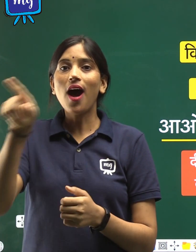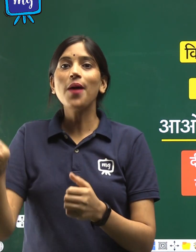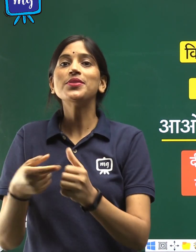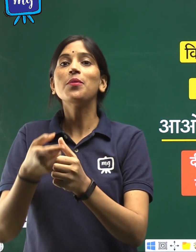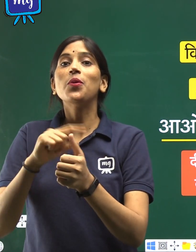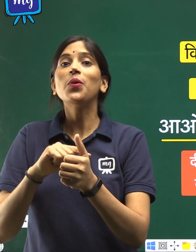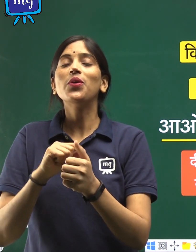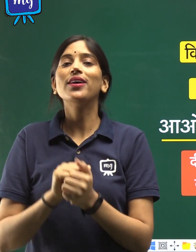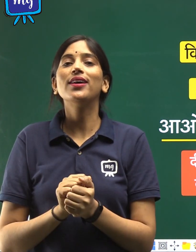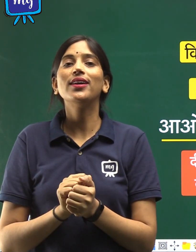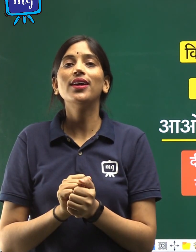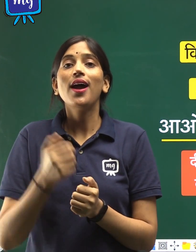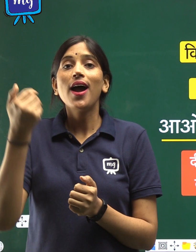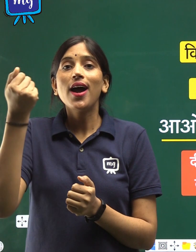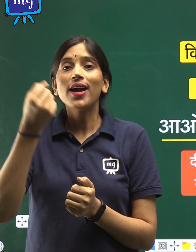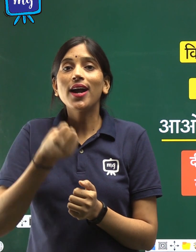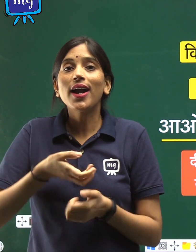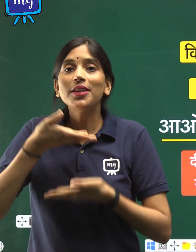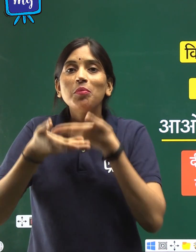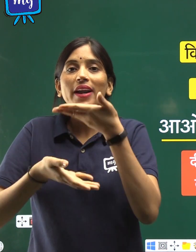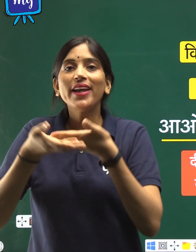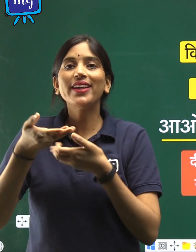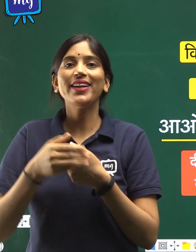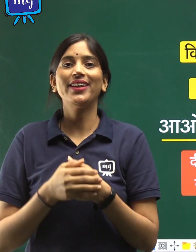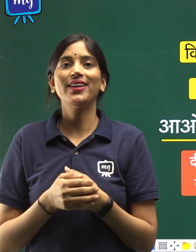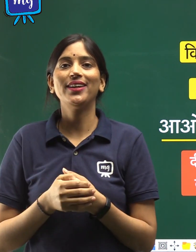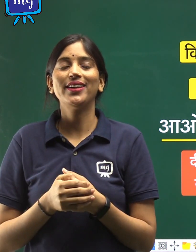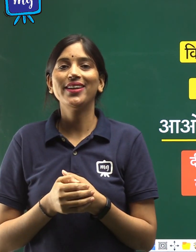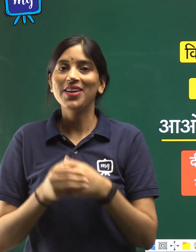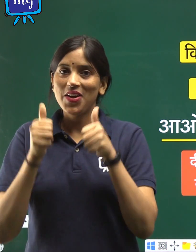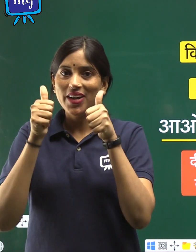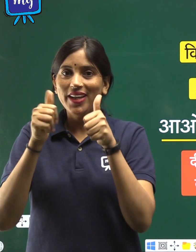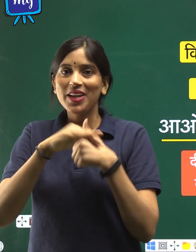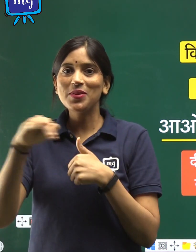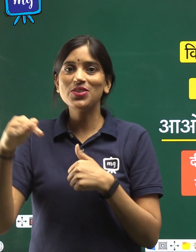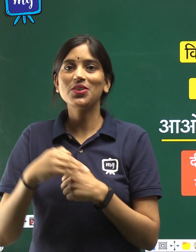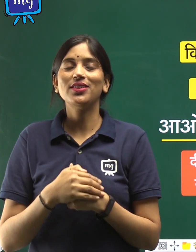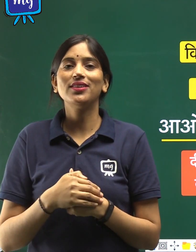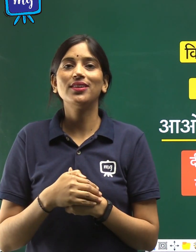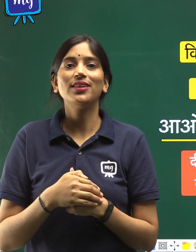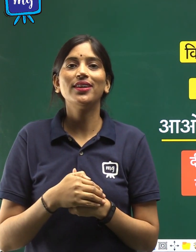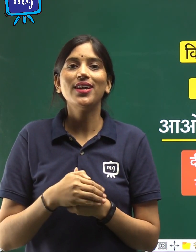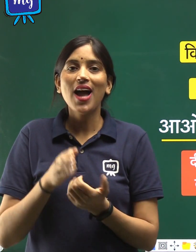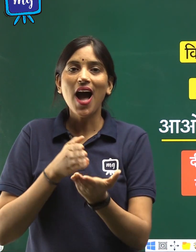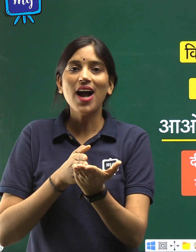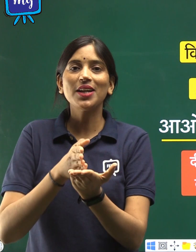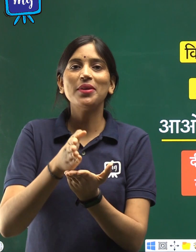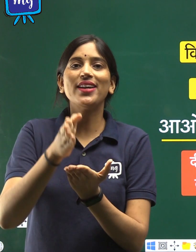सबको गणित पढ़ाएंगे। ठीक है बच्चों, आगे